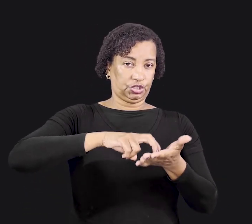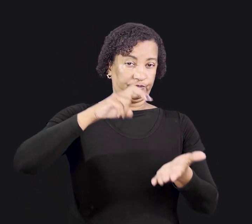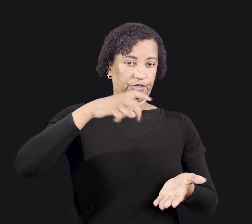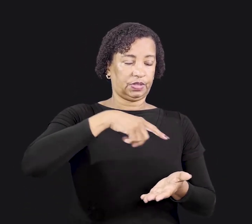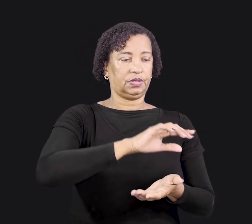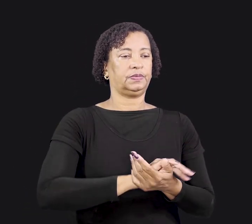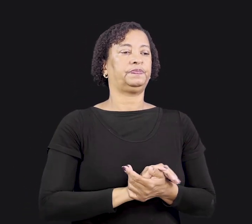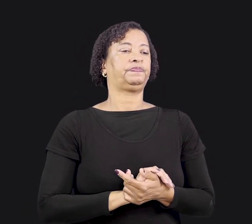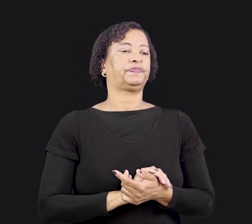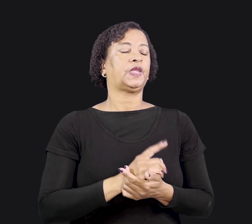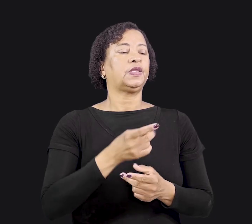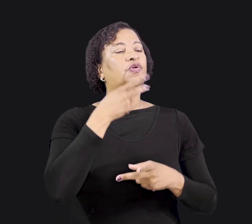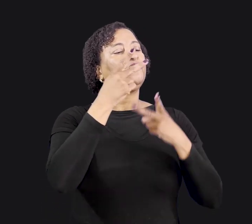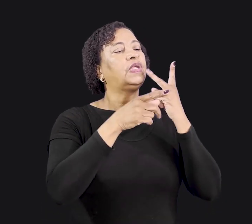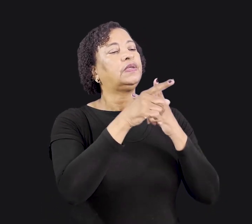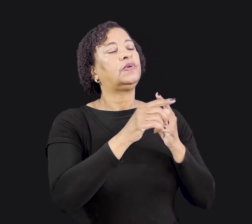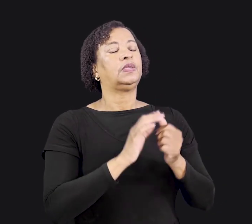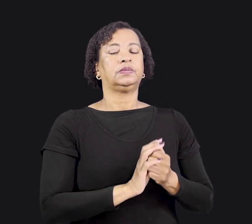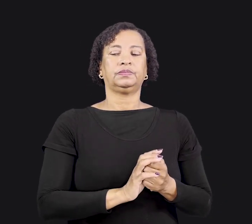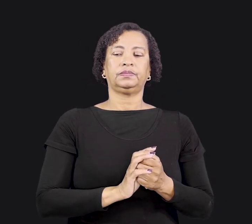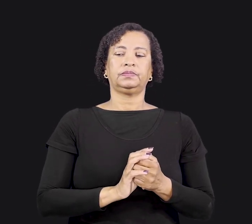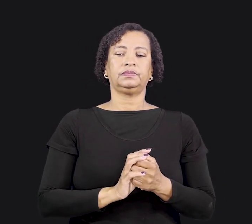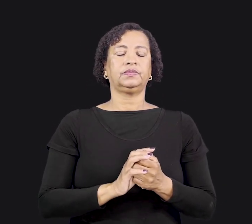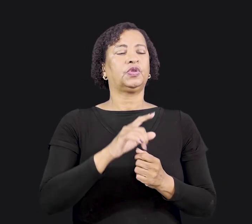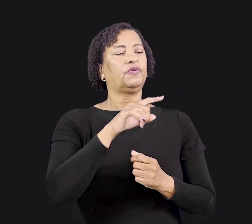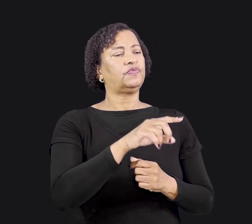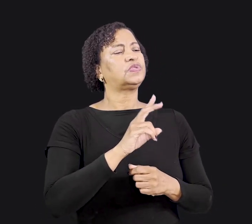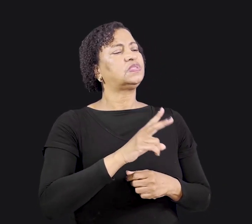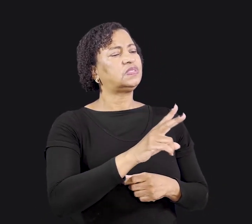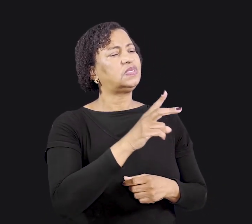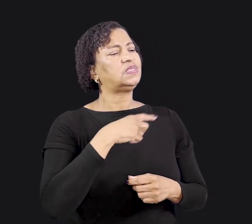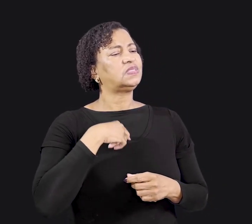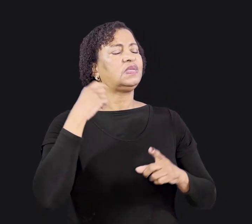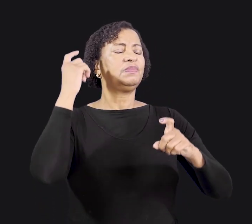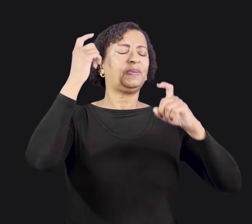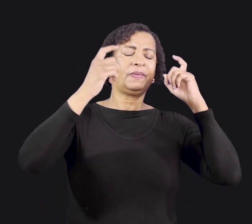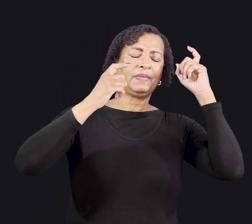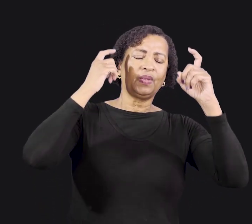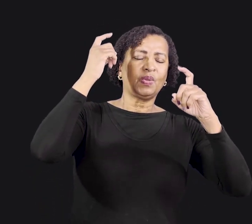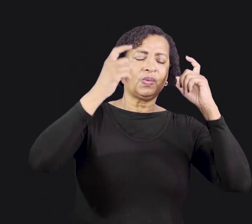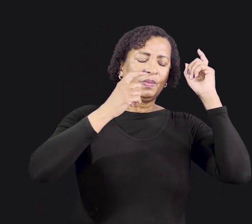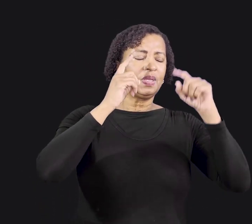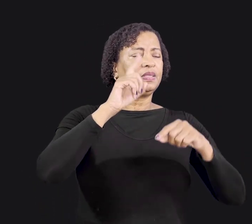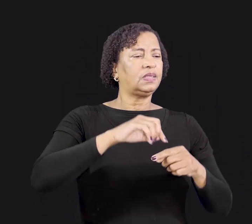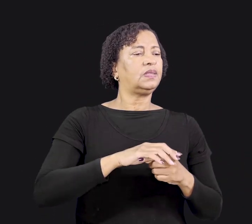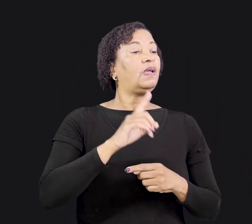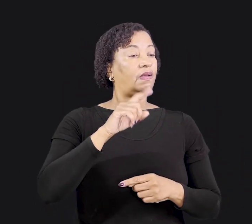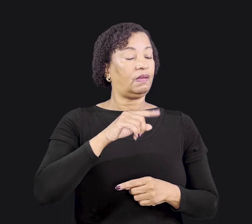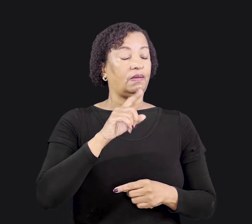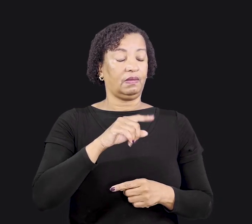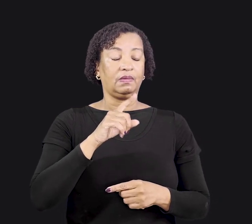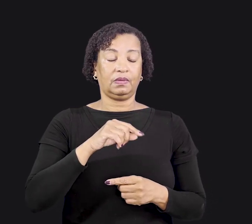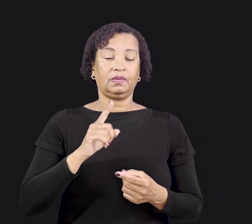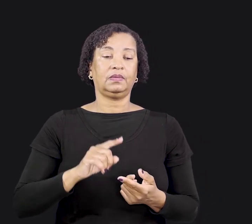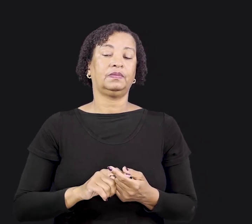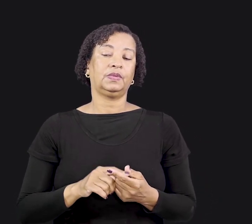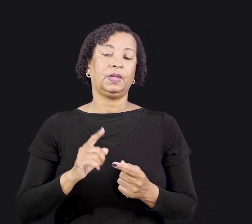e abordei o assunto. Cindy, você anda sempre super ocupada, né? Ela respondeu: puxei